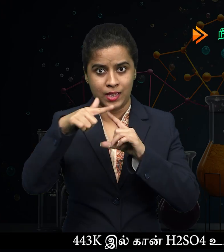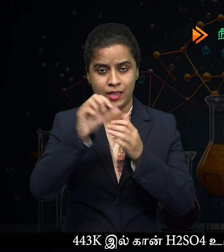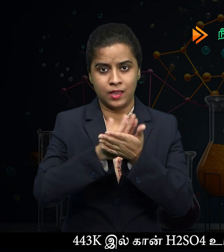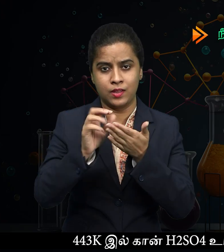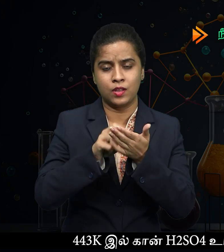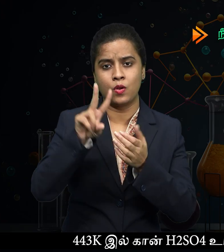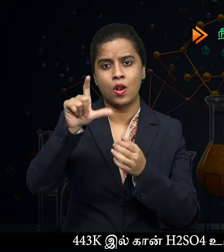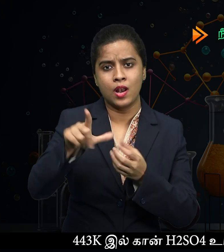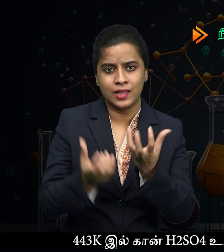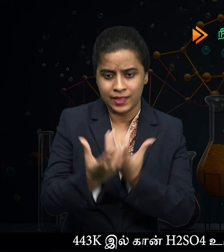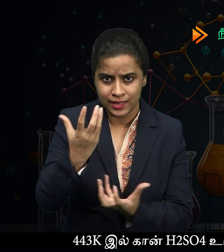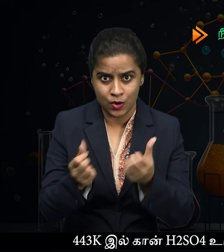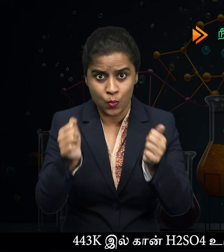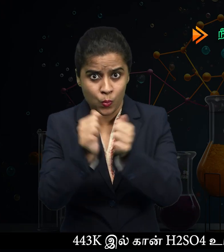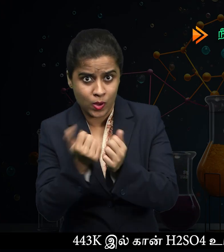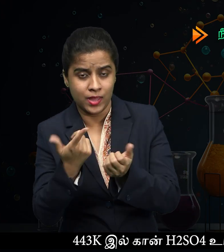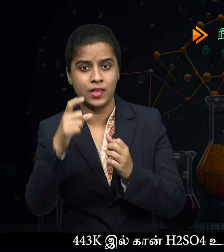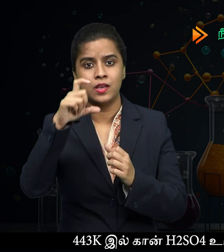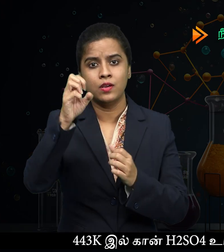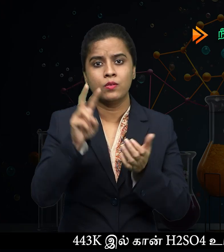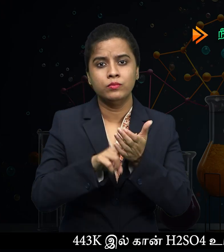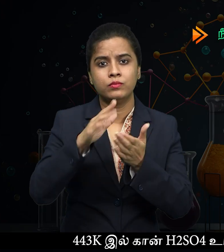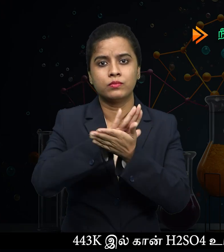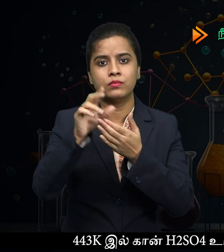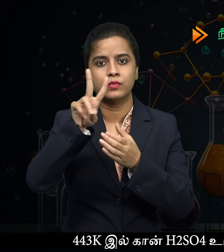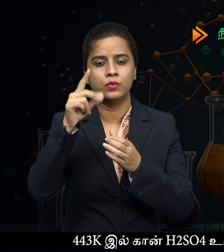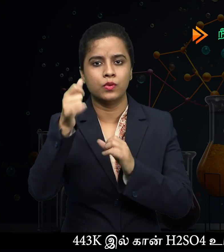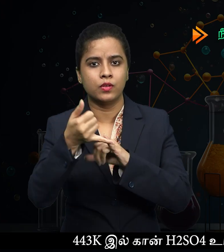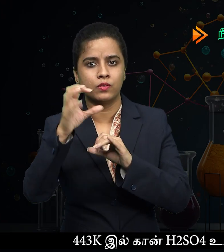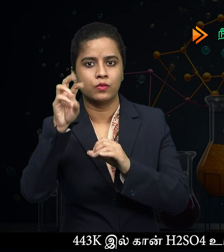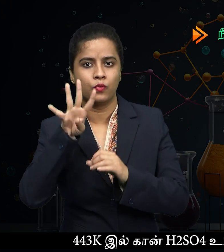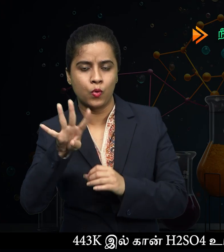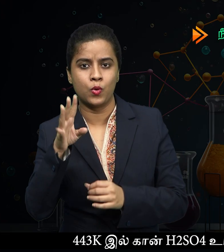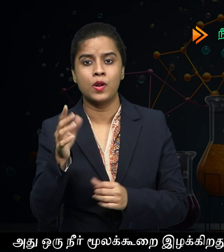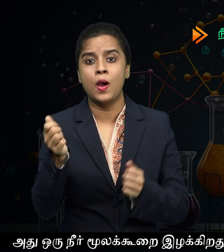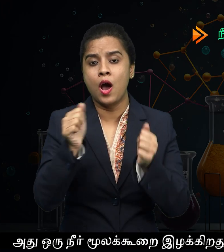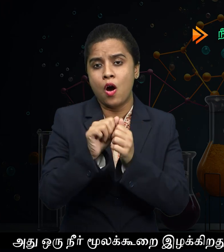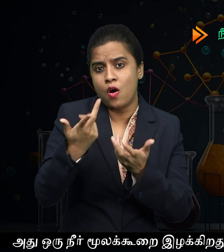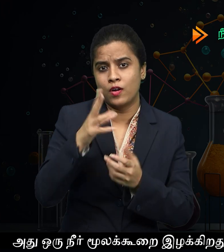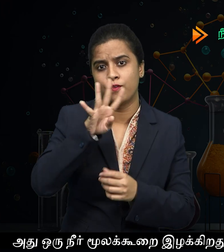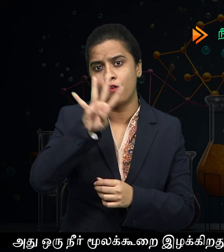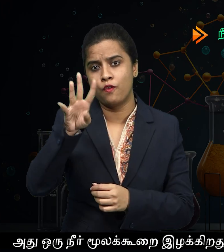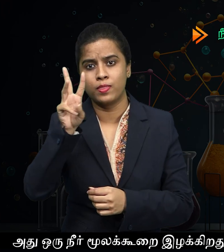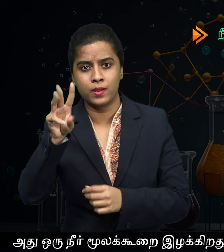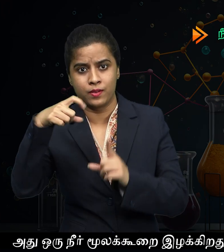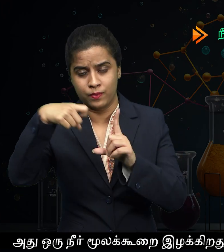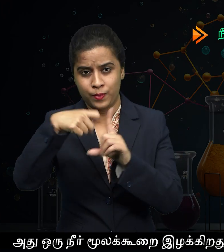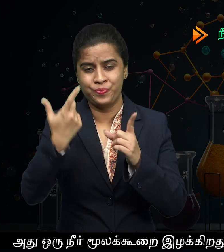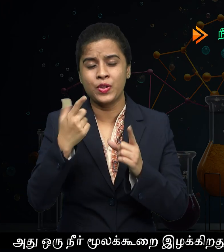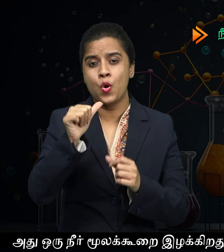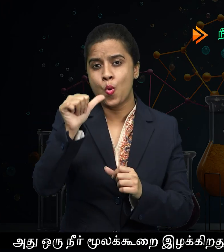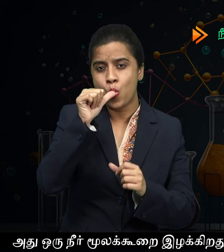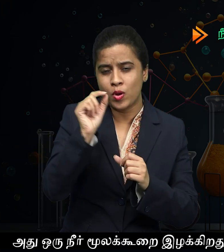443 கெல்வினில் கான்சென்ட்ரேட்டட் H2SO4 உடன் எத்தனாலை சூடாக்கும் போது அது ஒரு நீர்